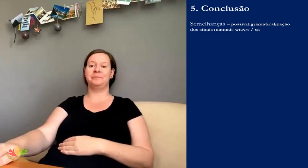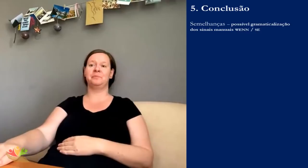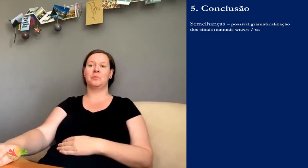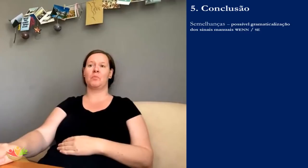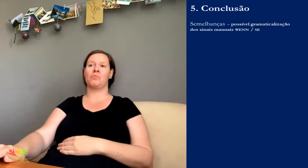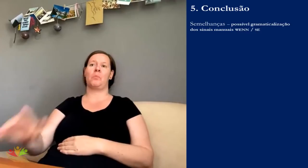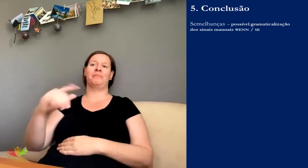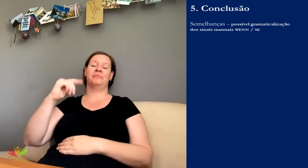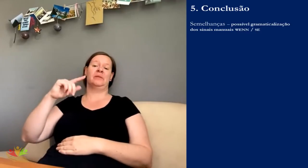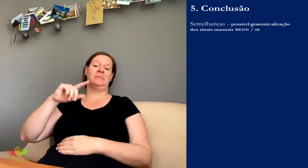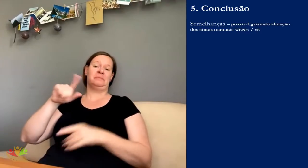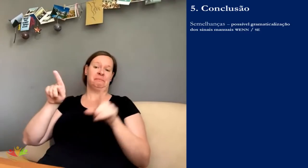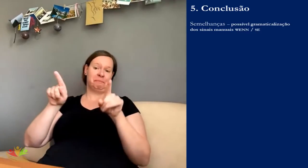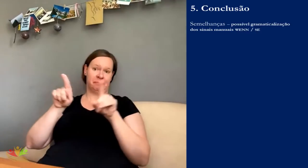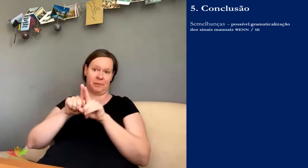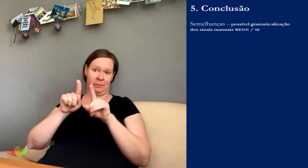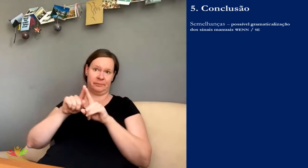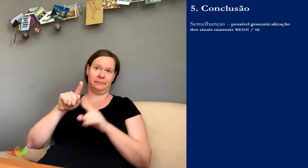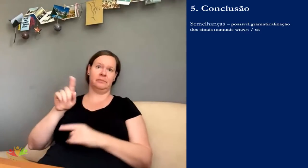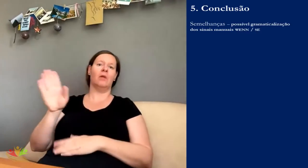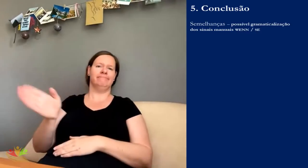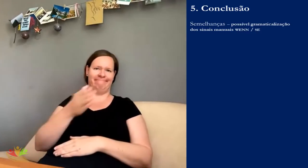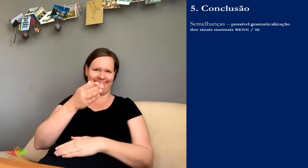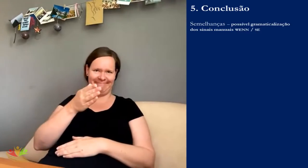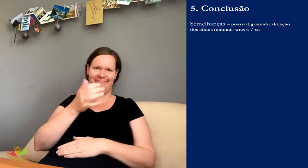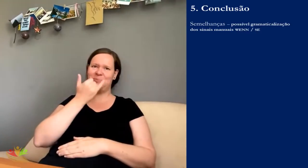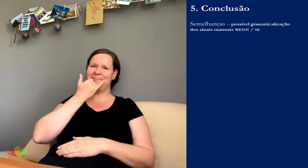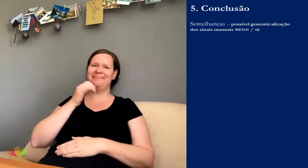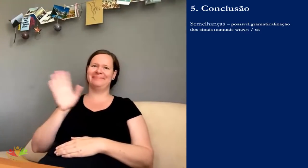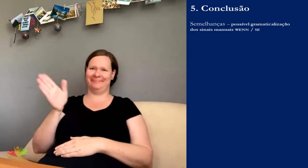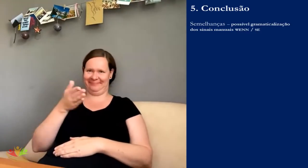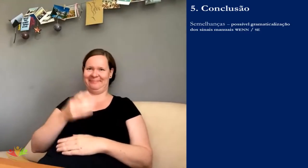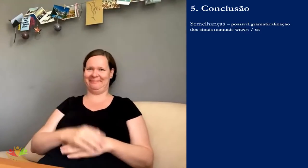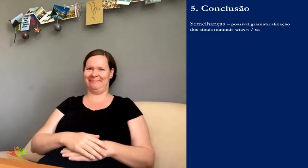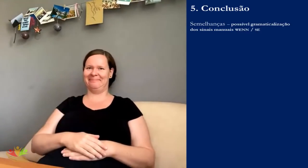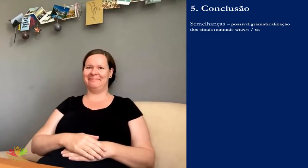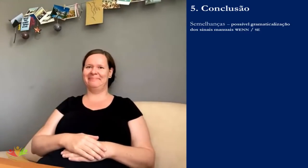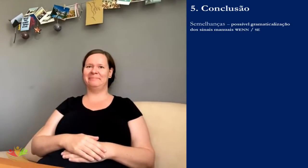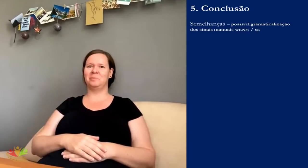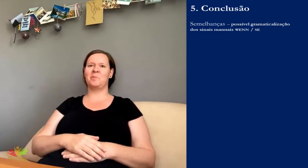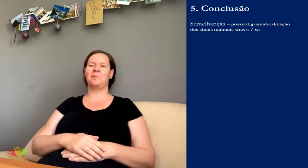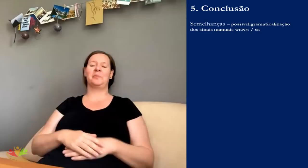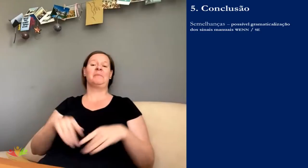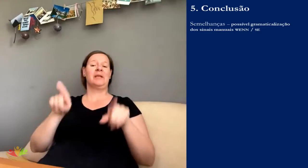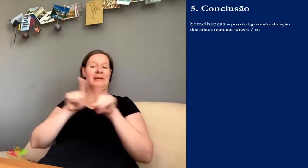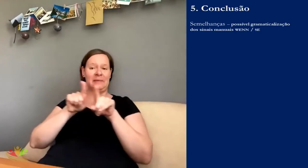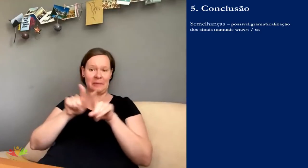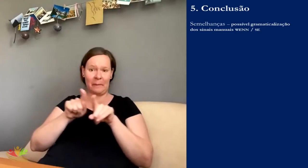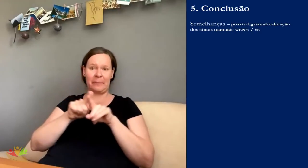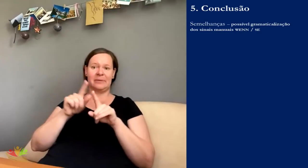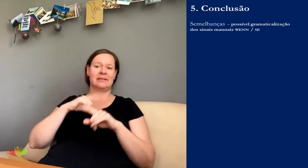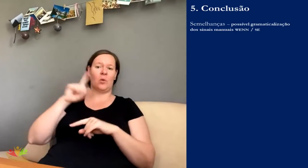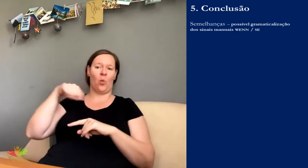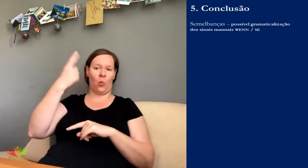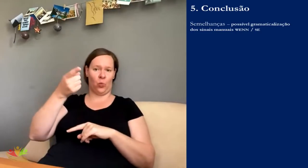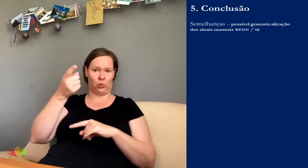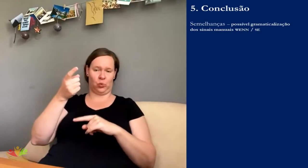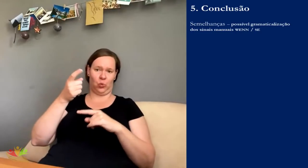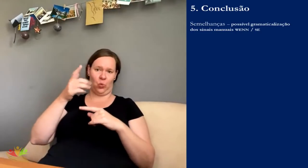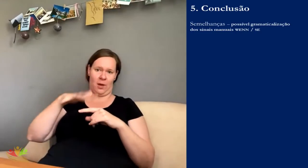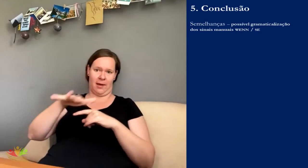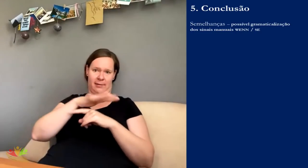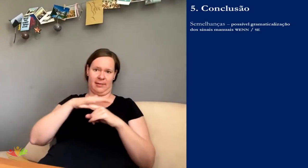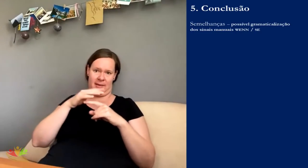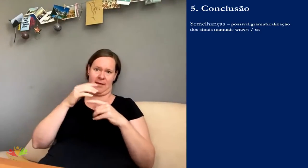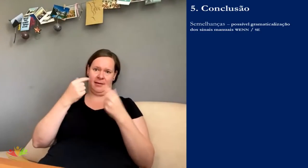solução para entender por que essas marcas não manuais são semelhantes em línguas de sinais com históricos